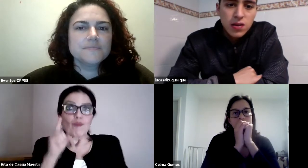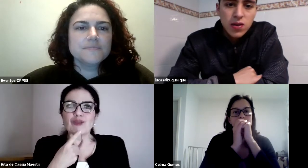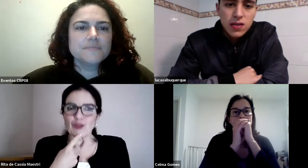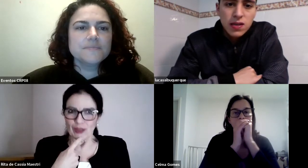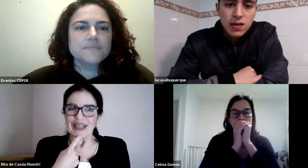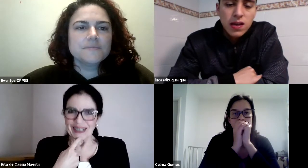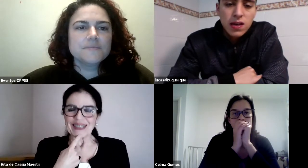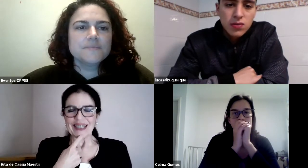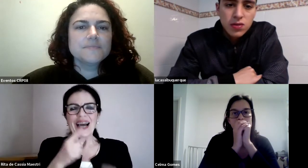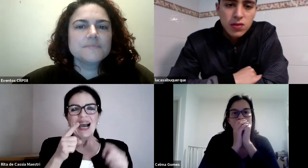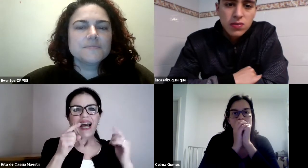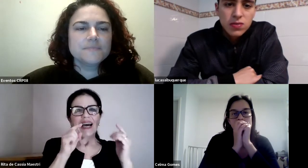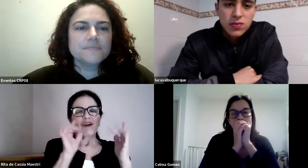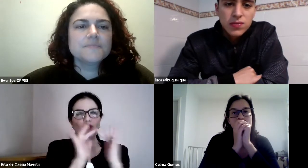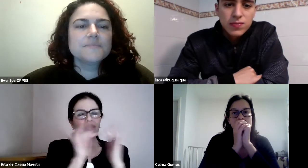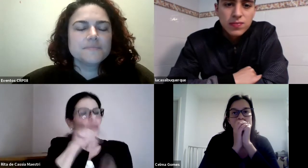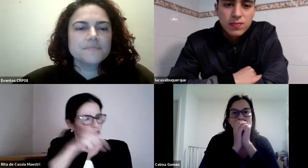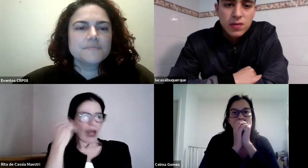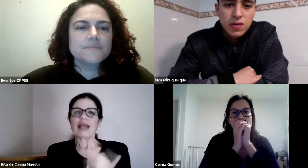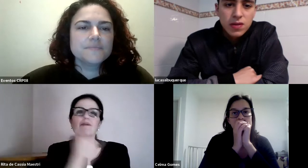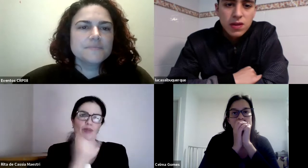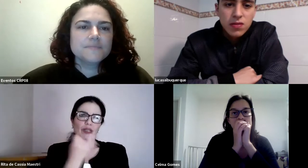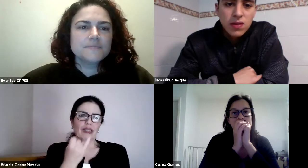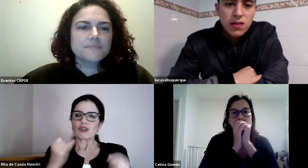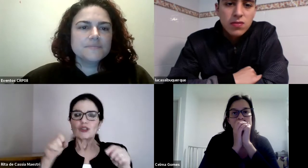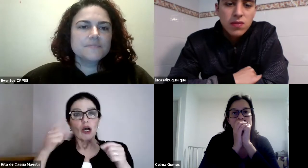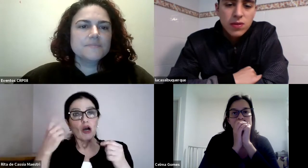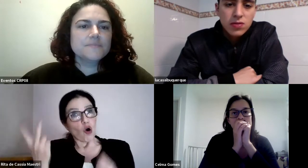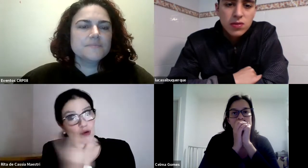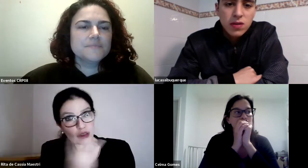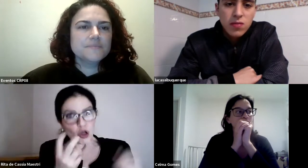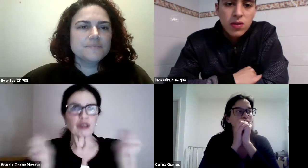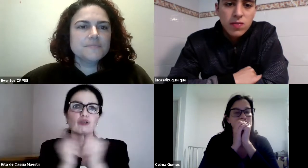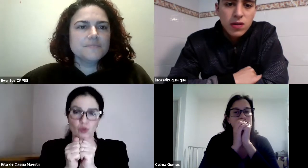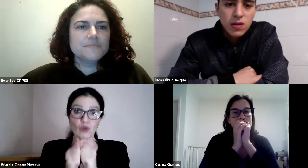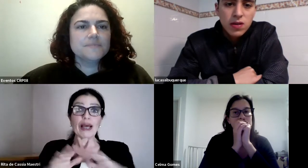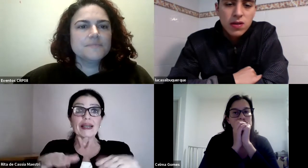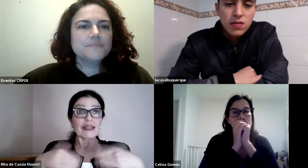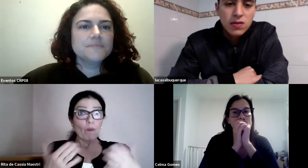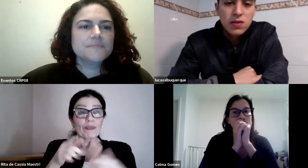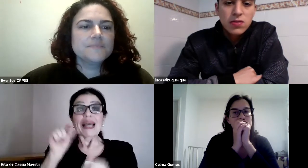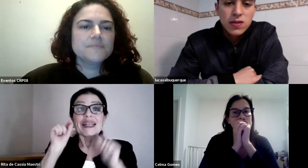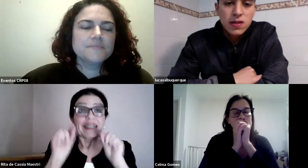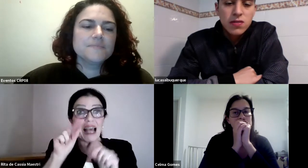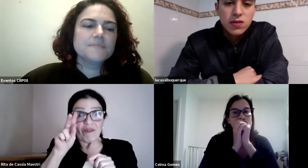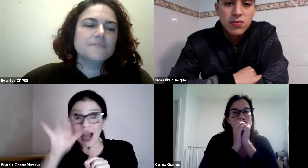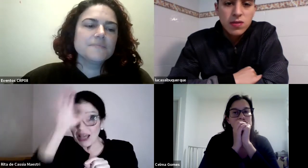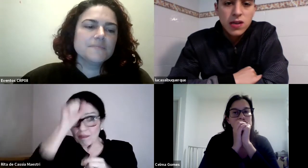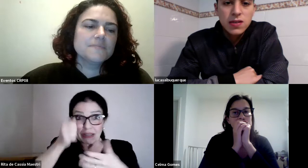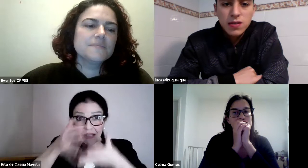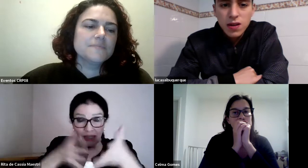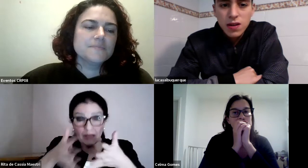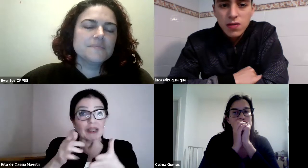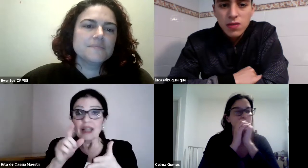mas conhecer quem é o sujeito surdo. Ter contato com uma pessoa surda é muito importante. Então, as duas coisas têm que acontecer junto.